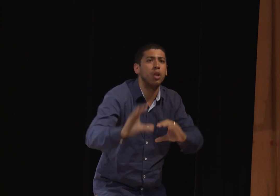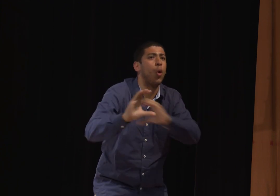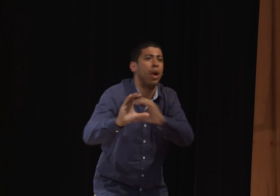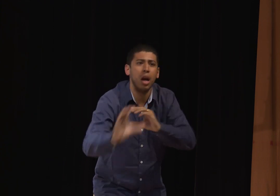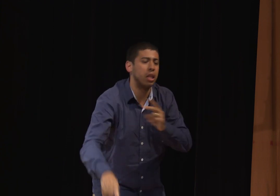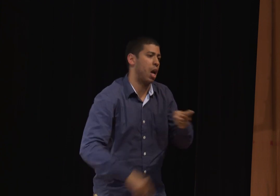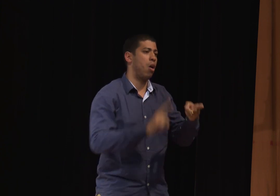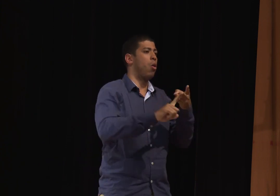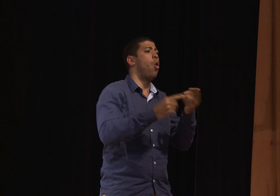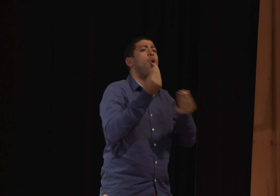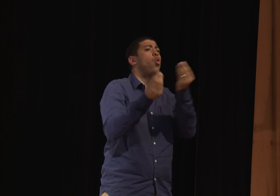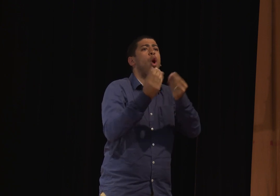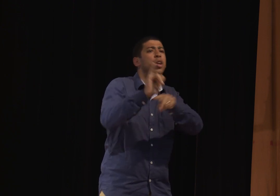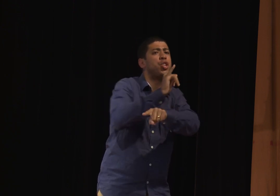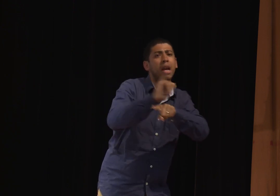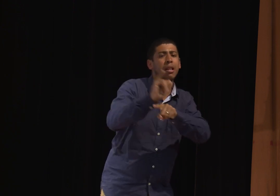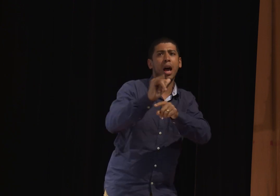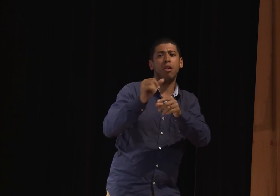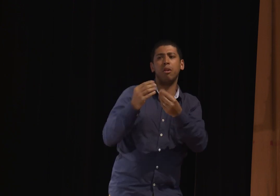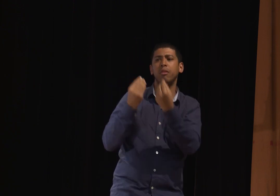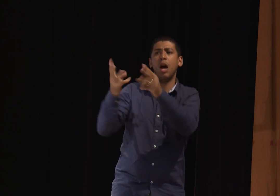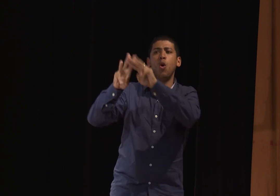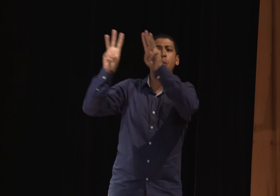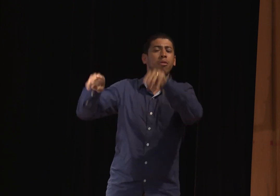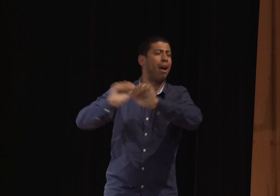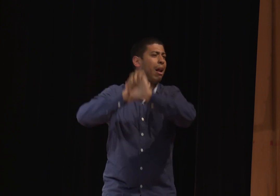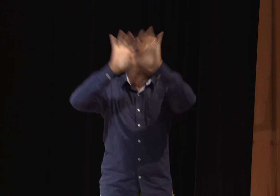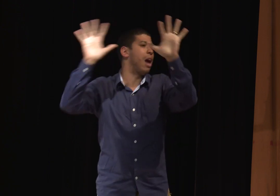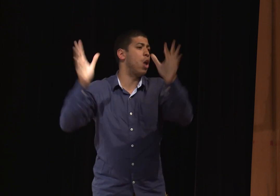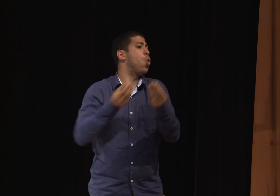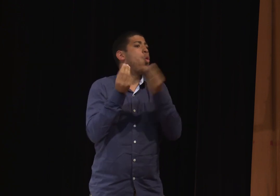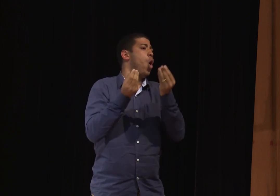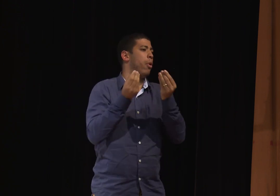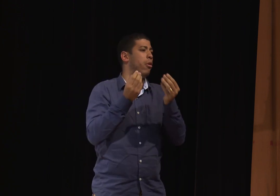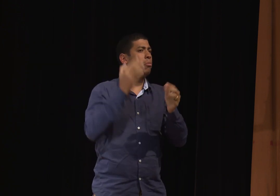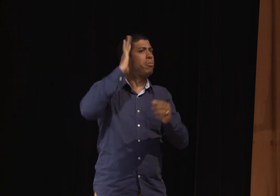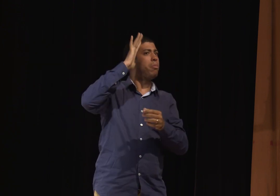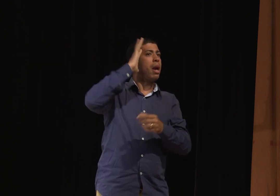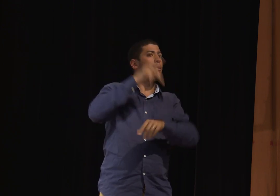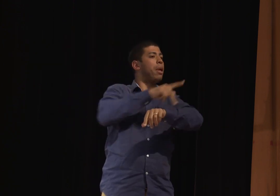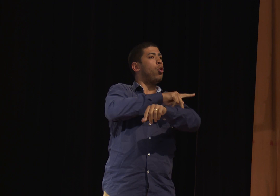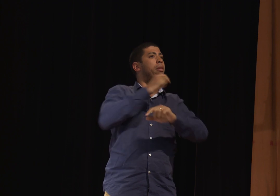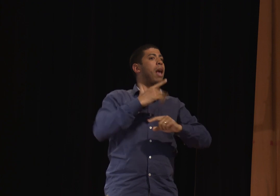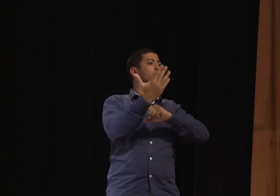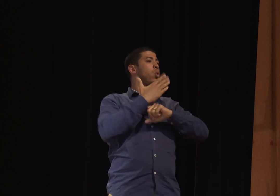outros espaços, né, tanto com a criança na questão da comunicação, pensar nas estratégias lá no museu.